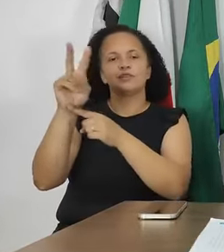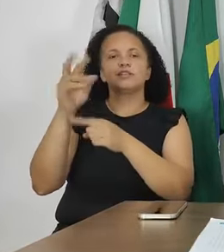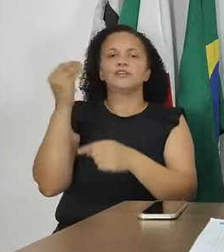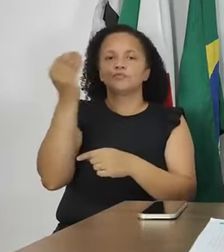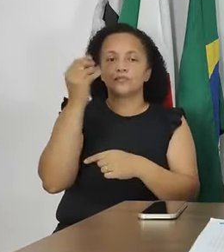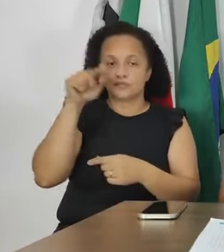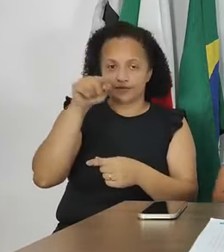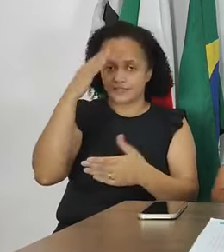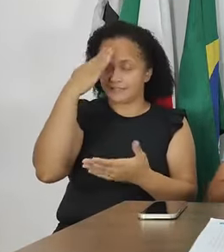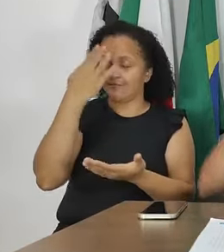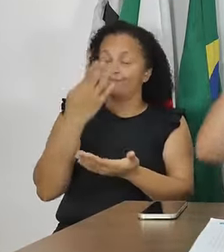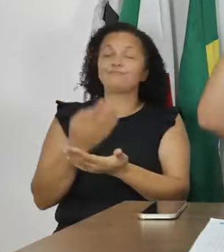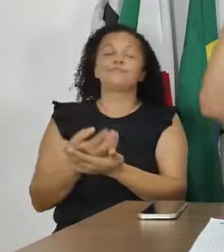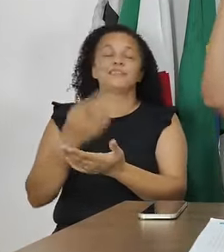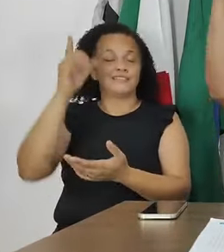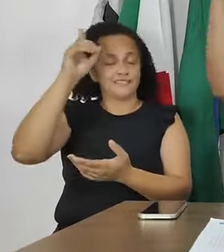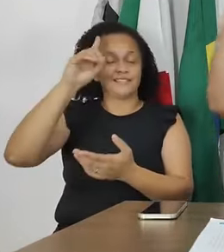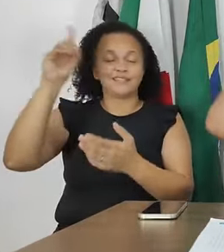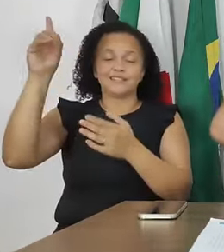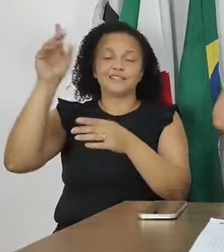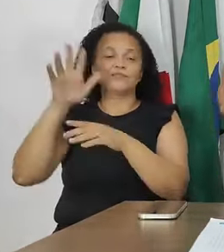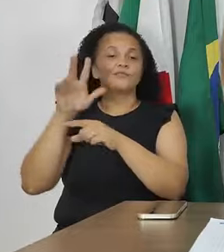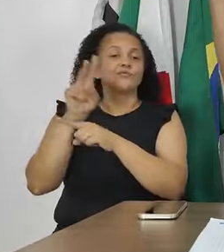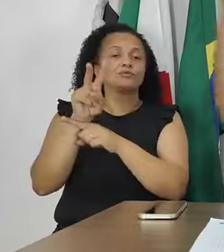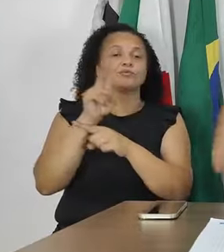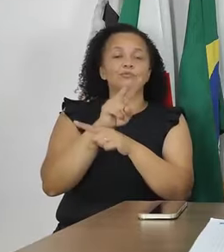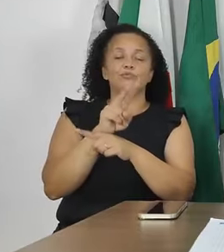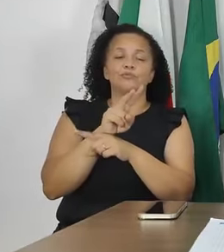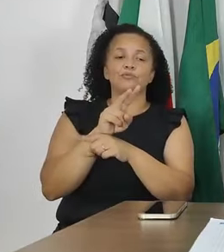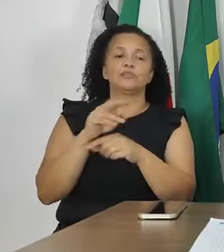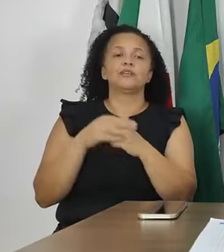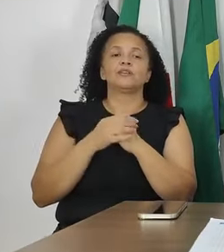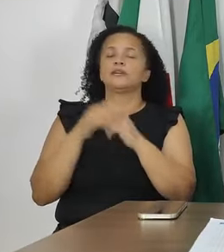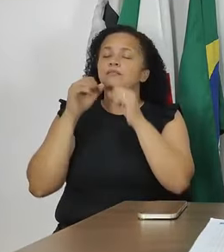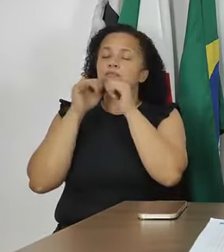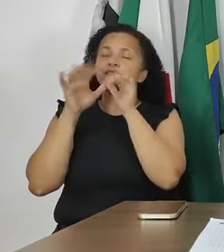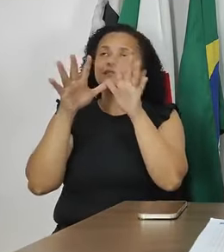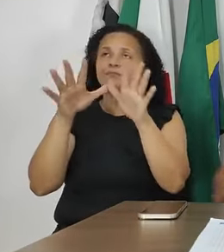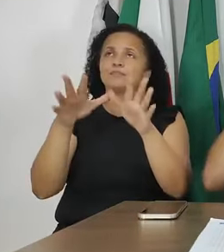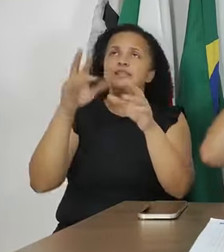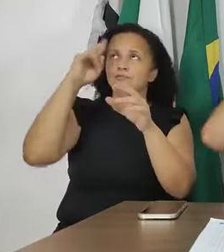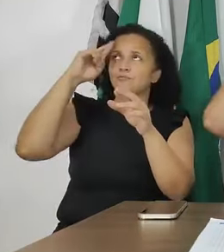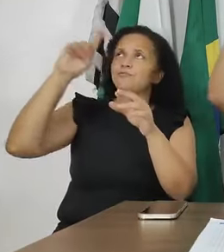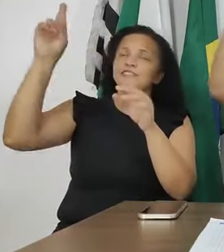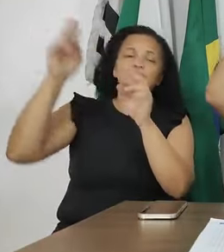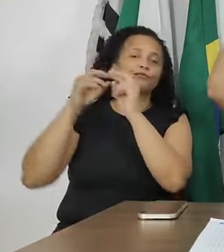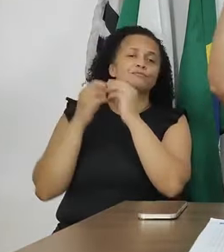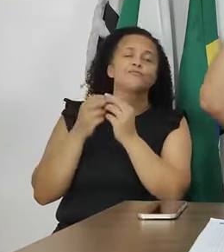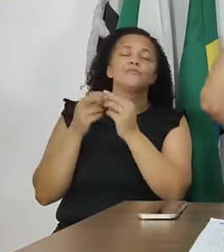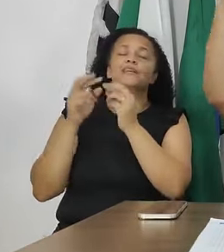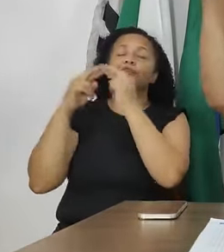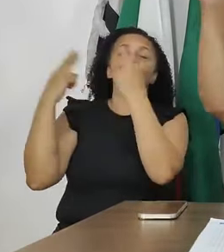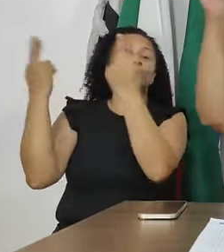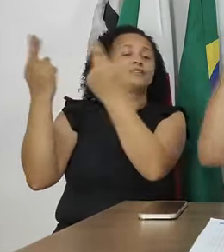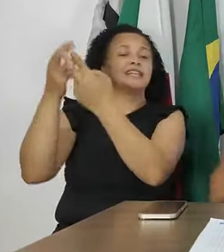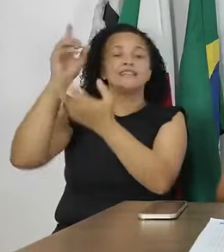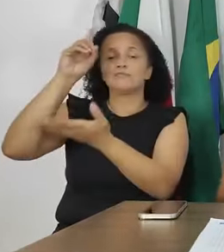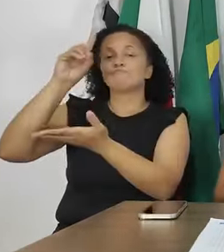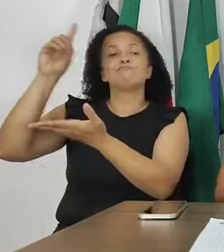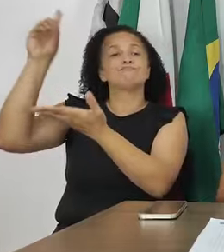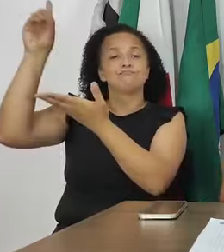minhas necessidades segundo a riqueza dele, não segundo a minha riqueza, mas é segundo a riqueza dele.